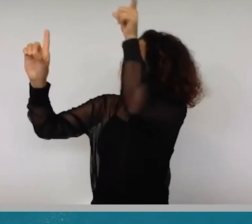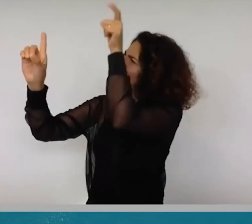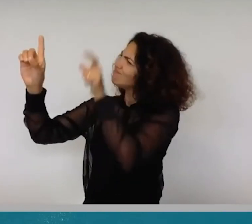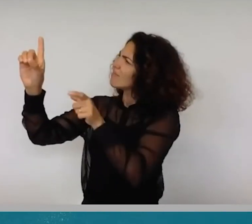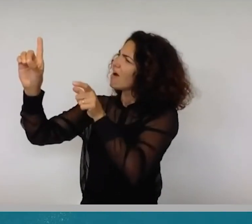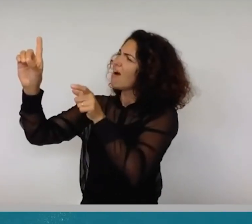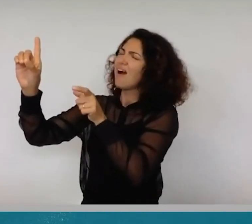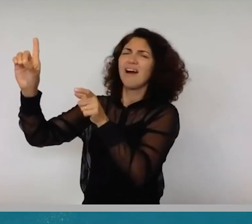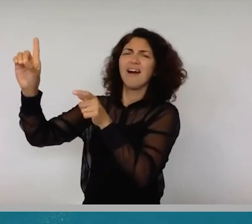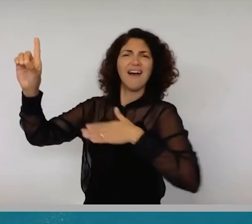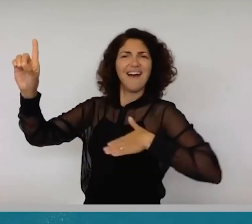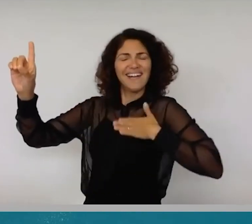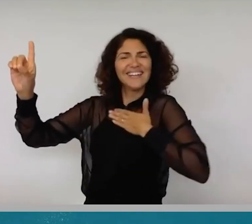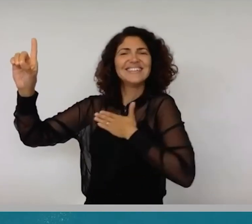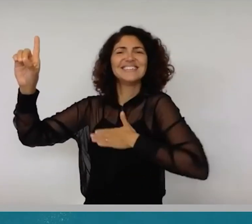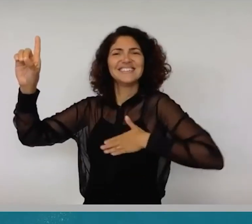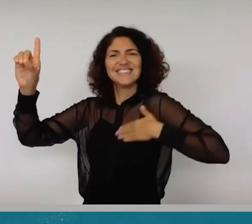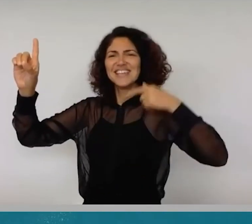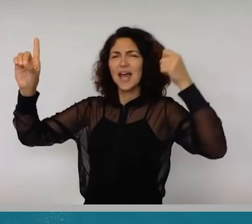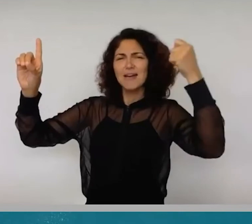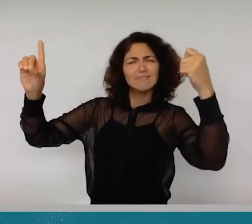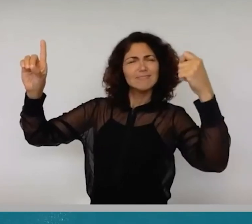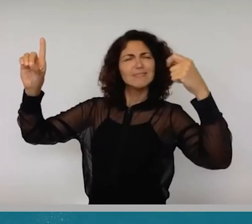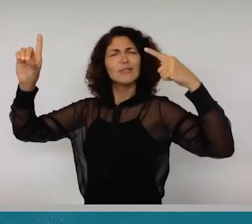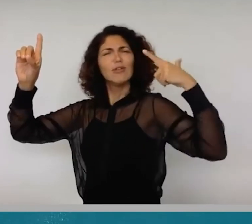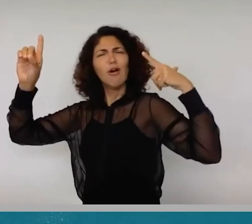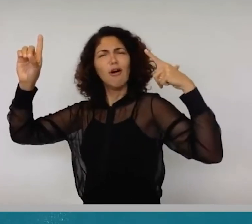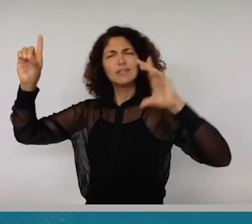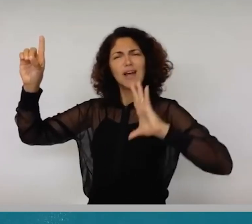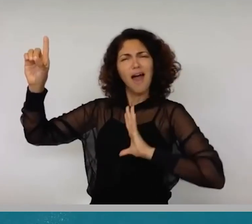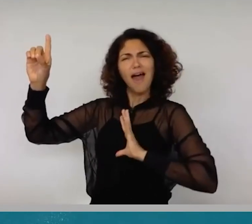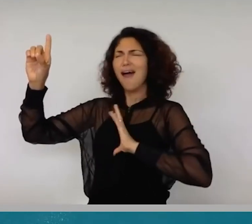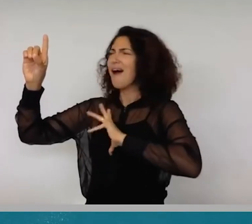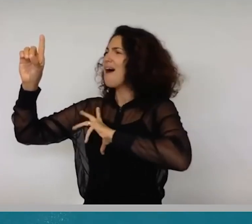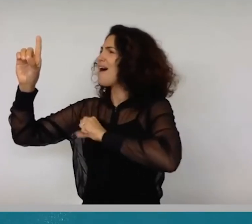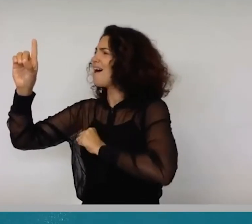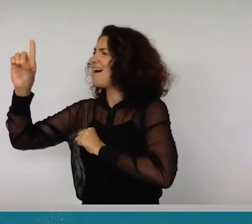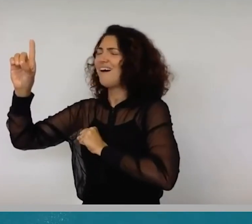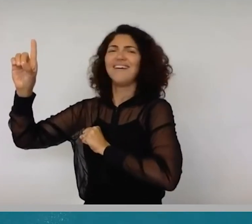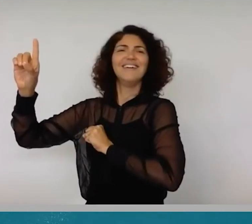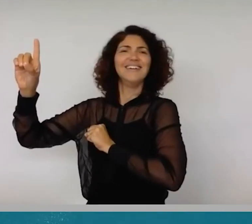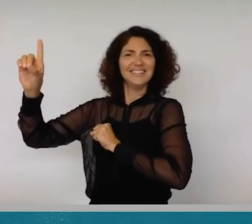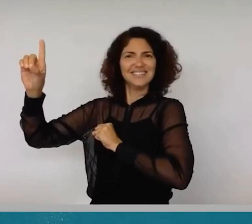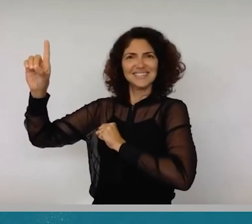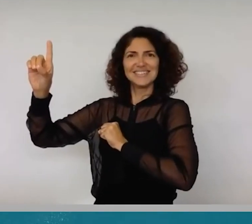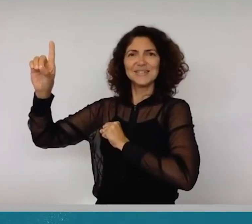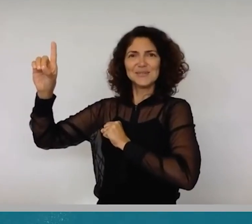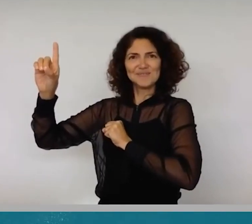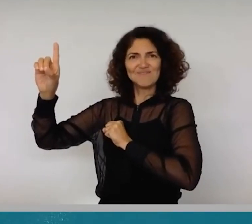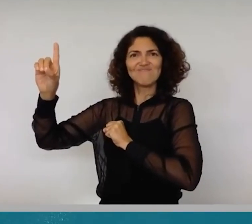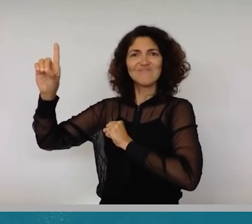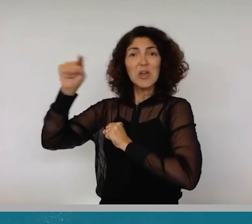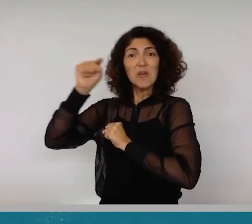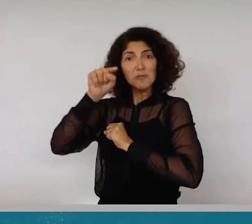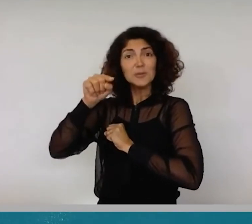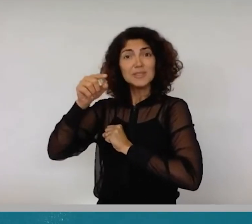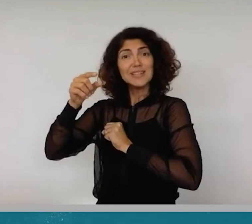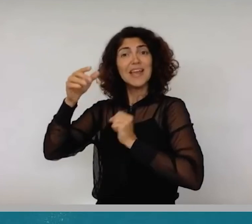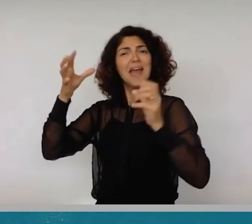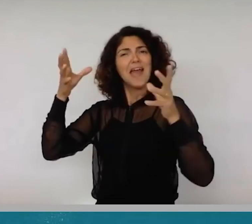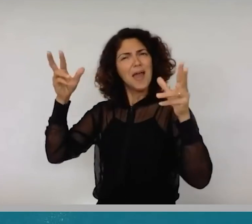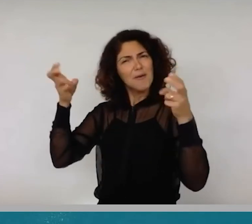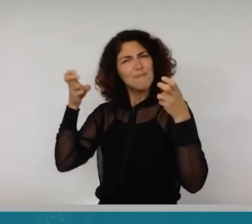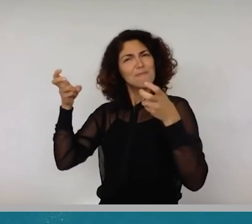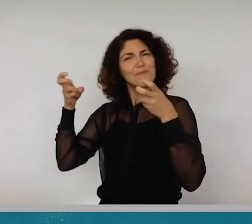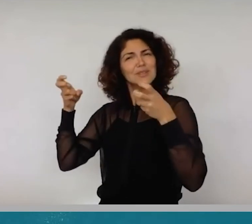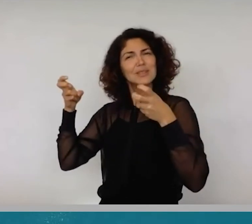luz, em Deus que é o próprio amor. Um dia você vai perceber que você vai estar em Deus,